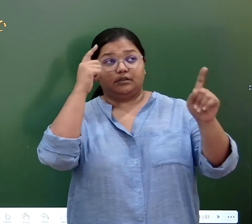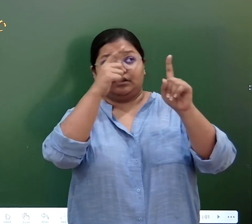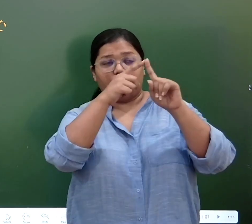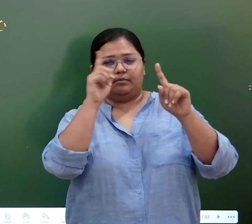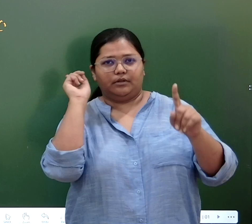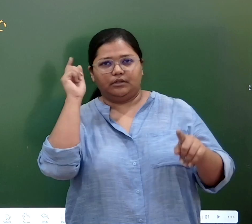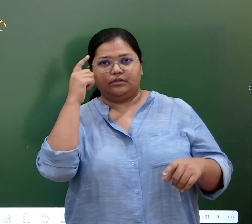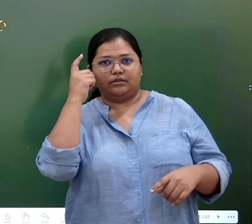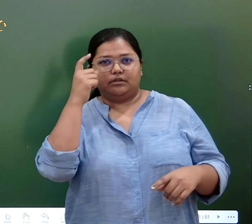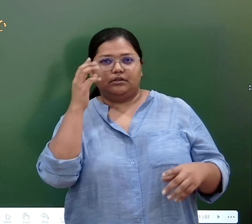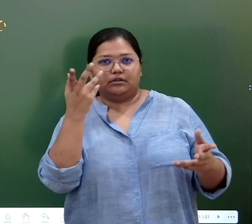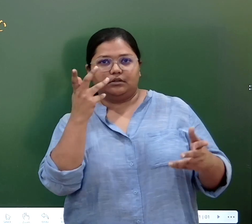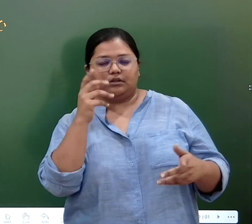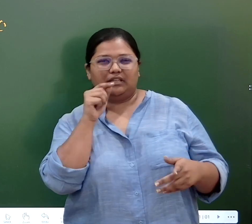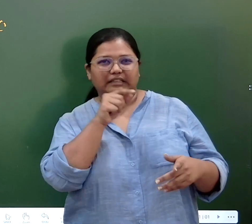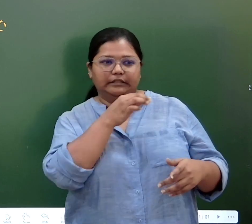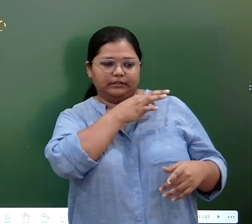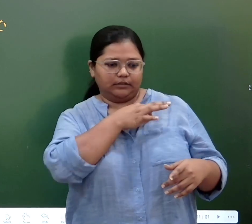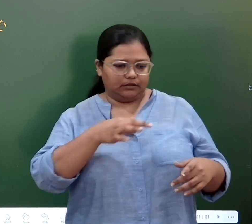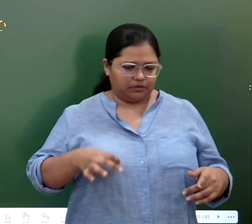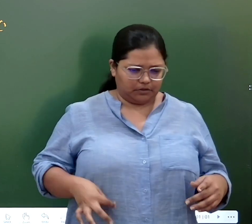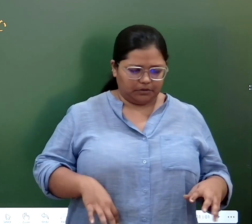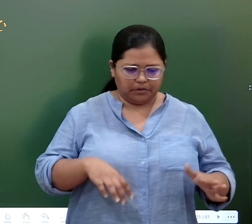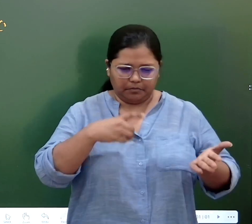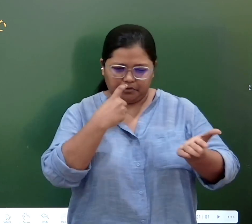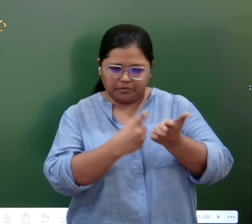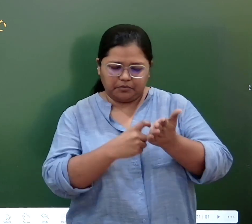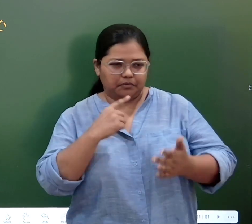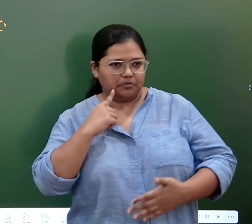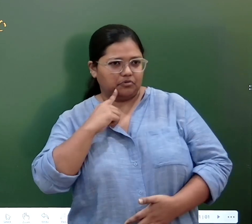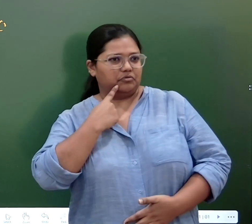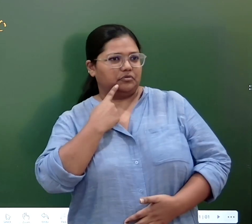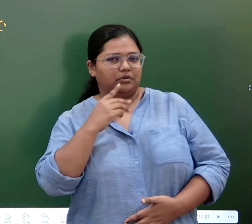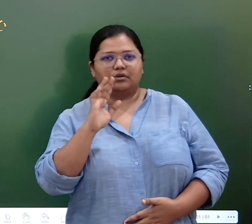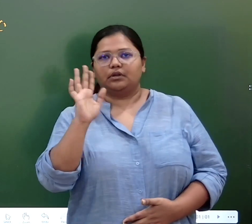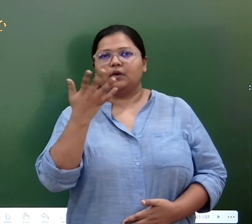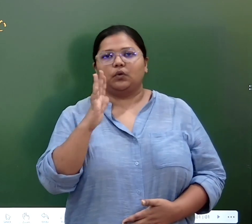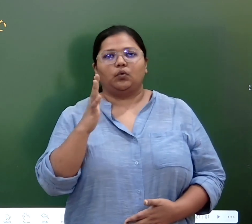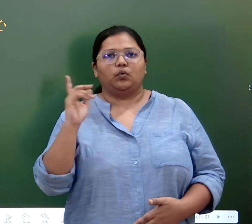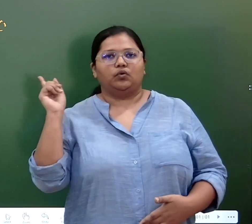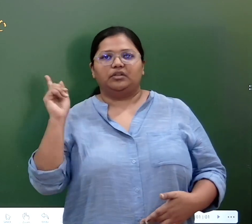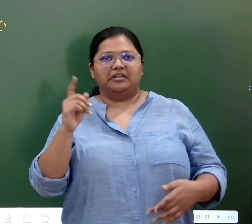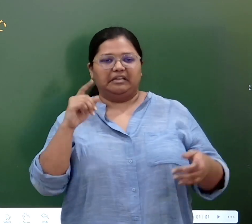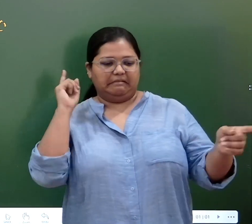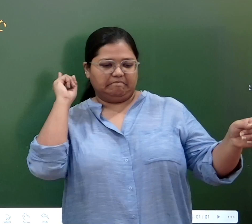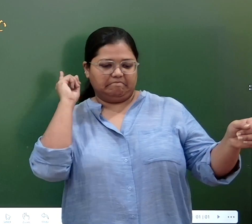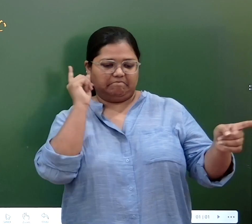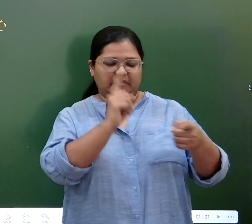इनकी शिक्षाएं, इनकी शिक्षाएं,